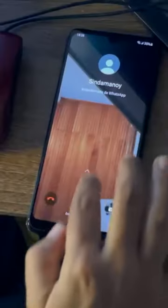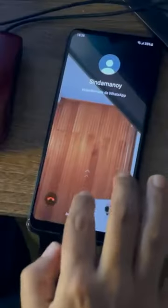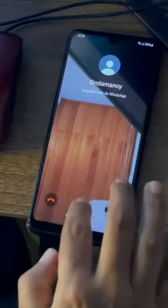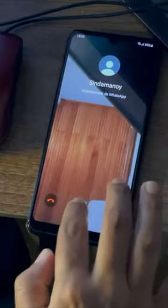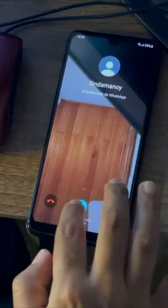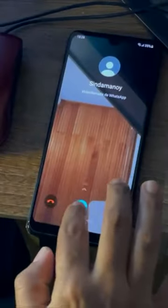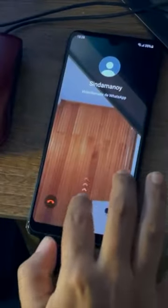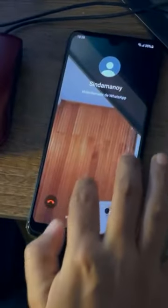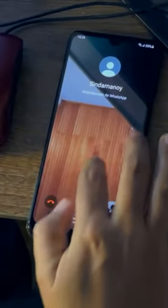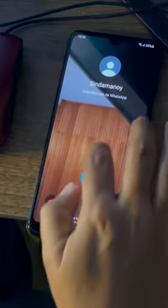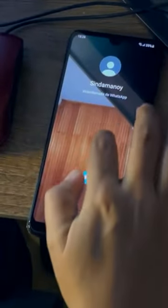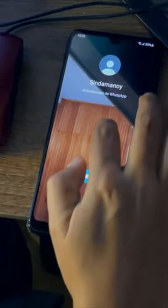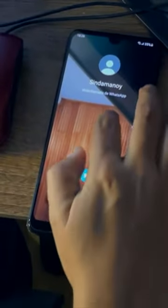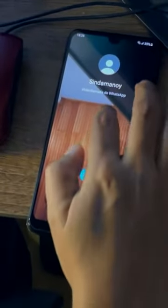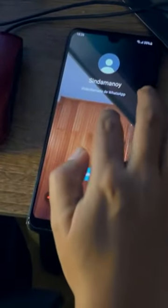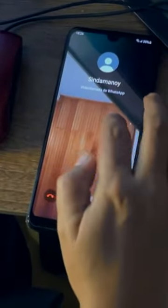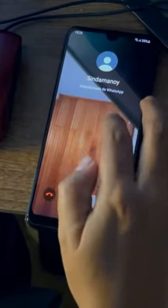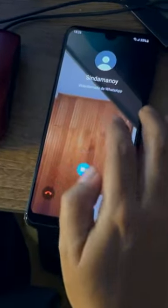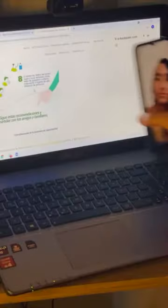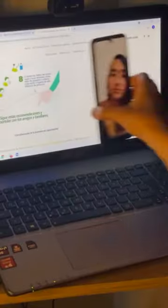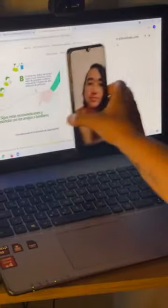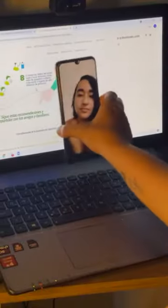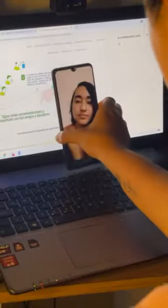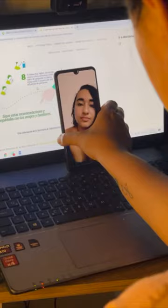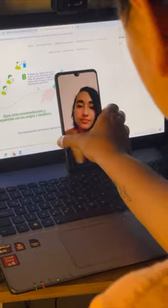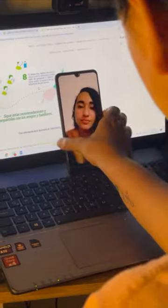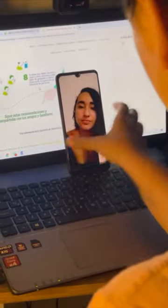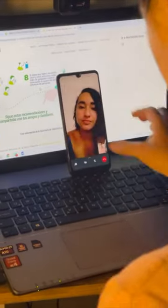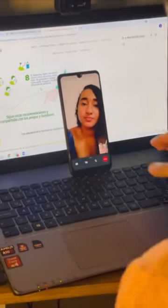para salvaguardar la vida.